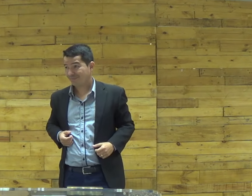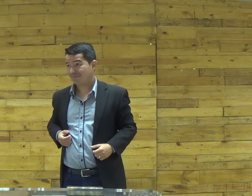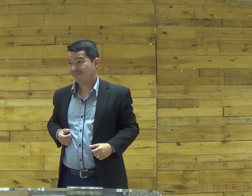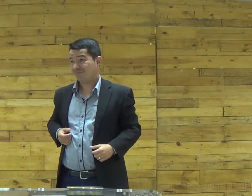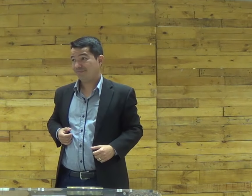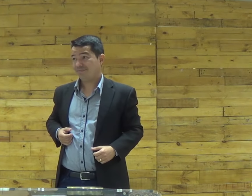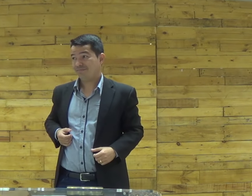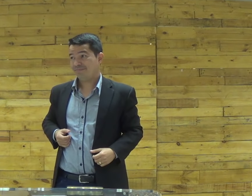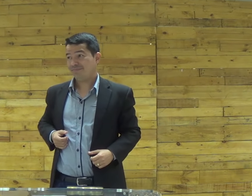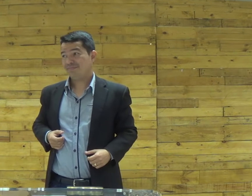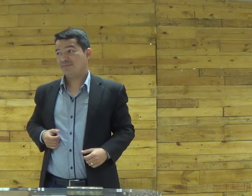Isso não pode